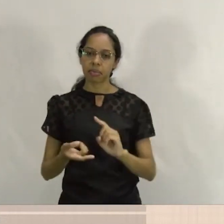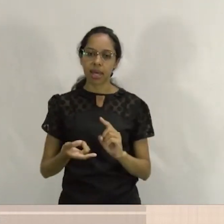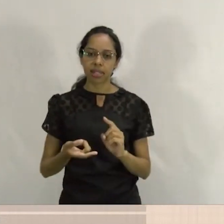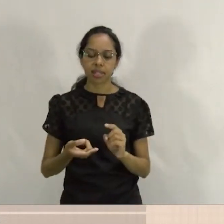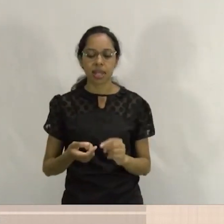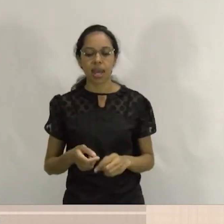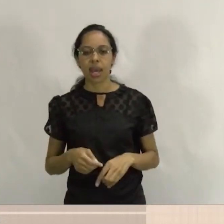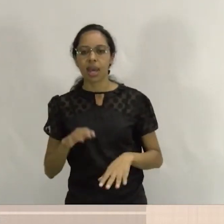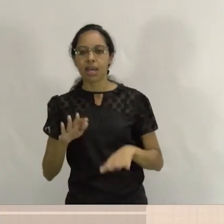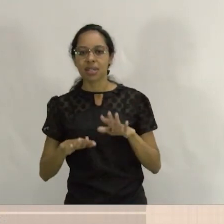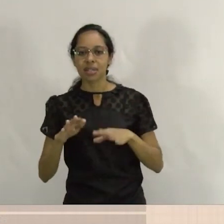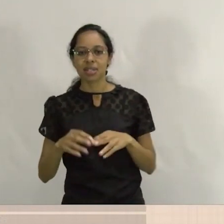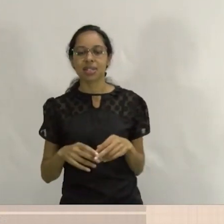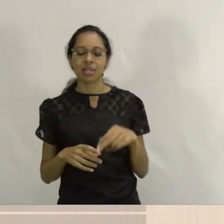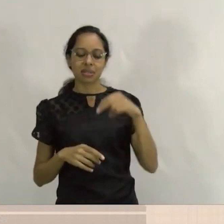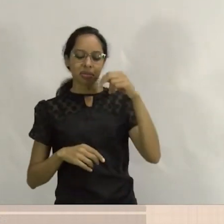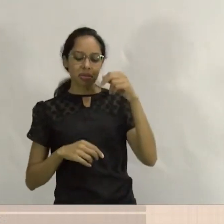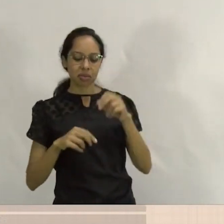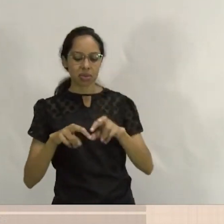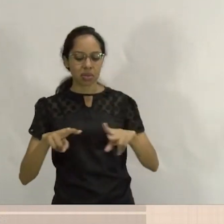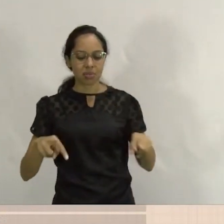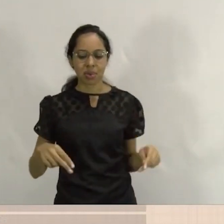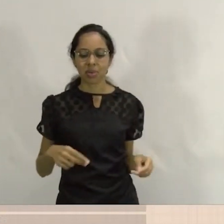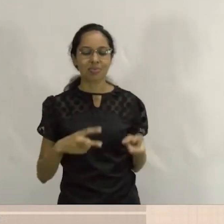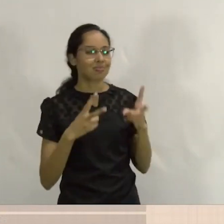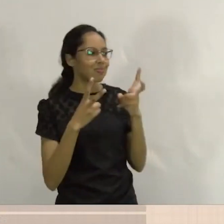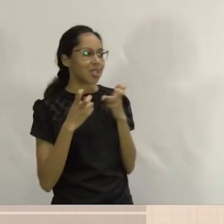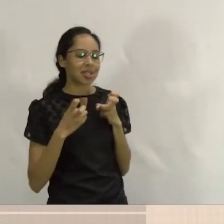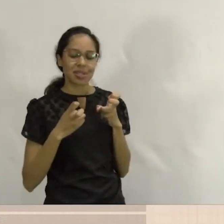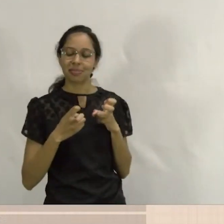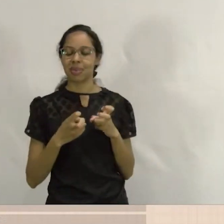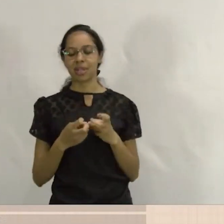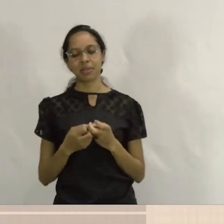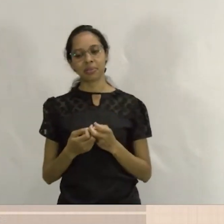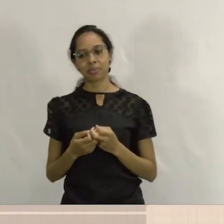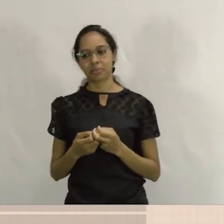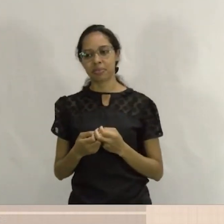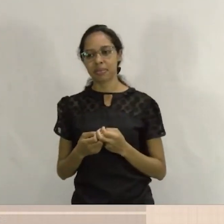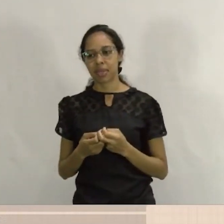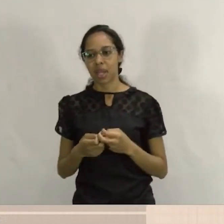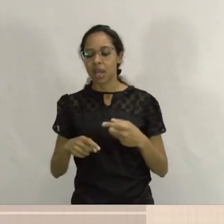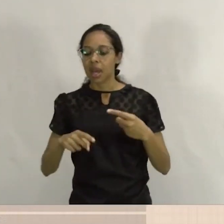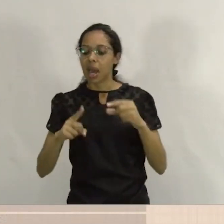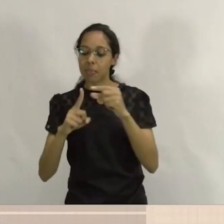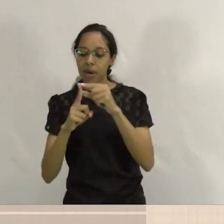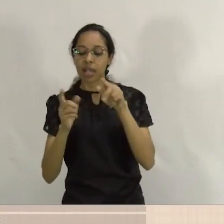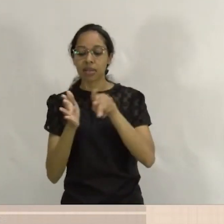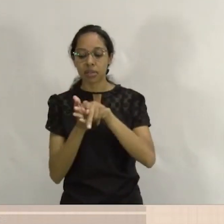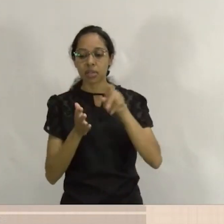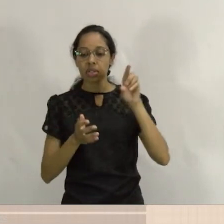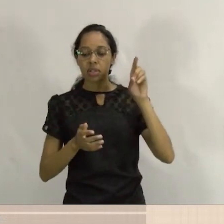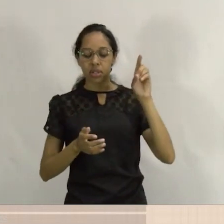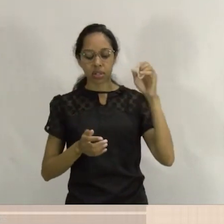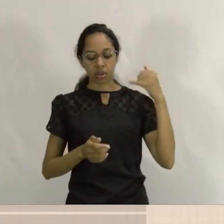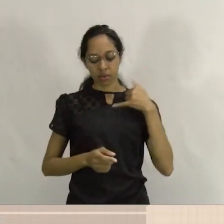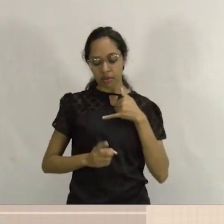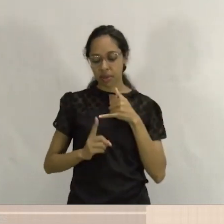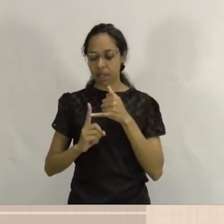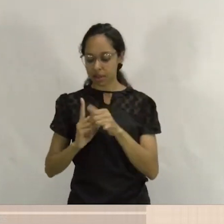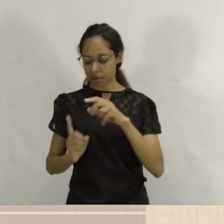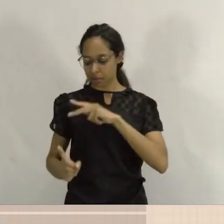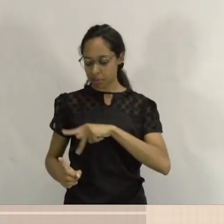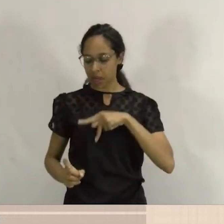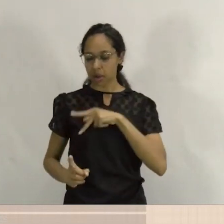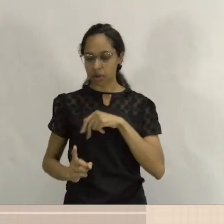perceberam o quanto era preciosa a palavra que Paulo falava, porque não